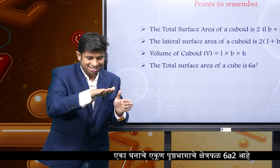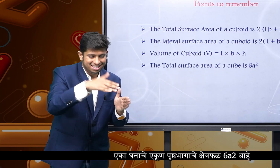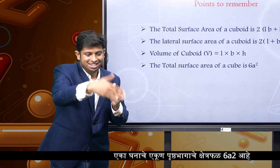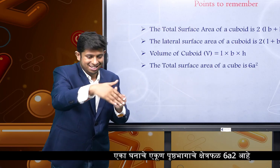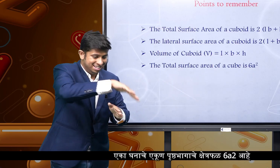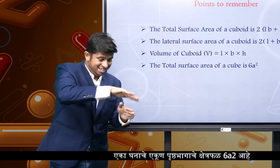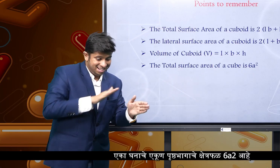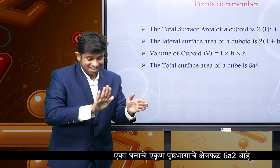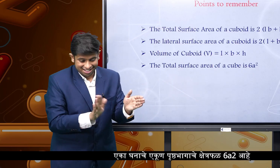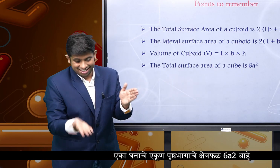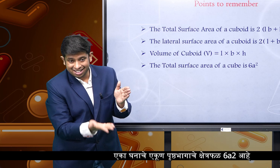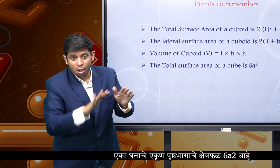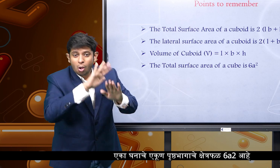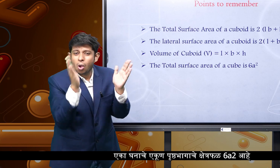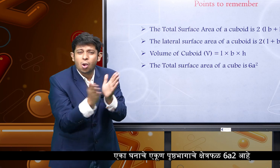क्षेत्रफळ 6a चा वर्ग आहे.